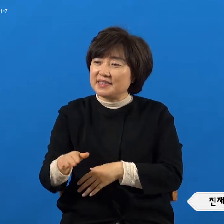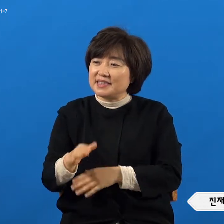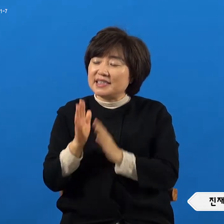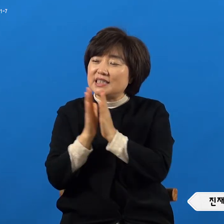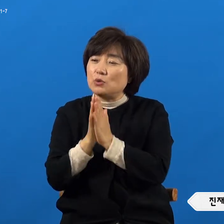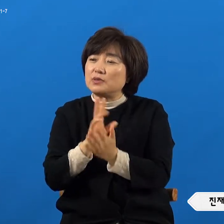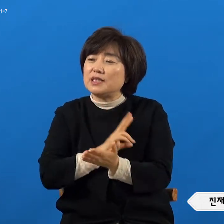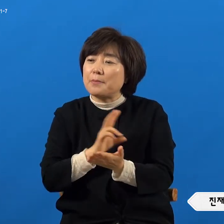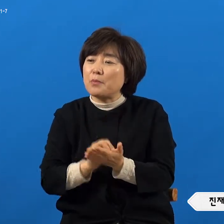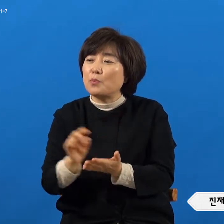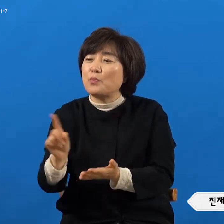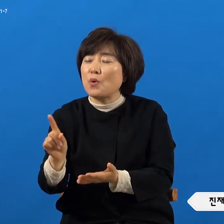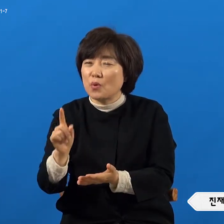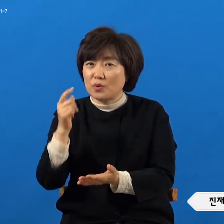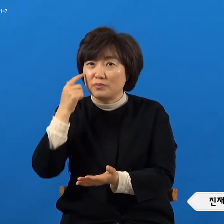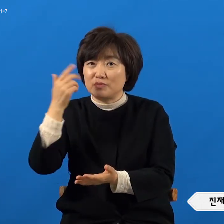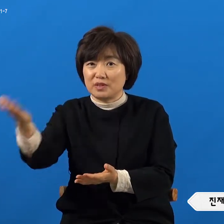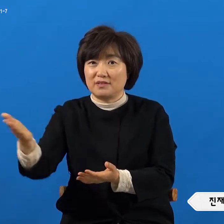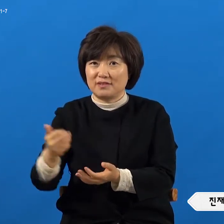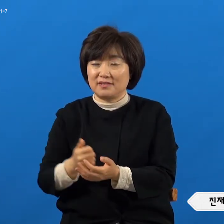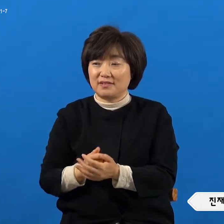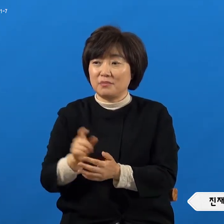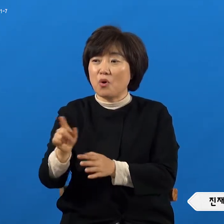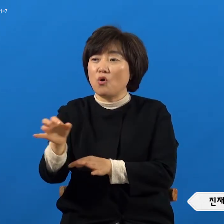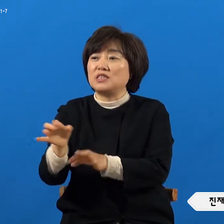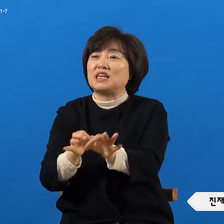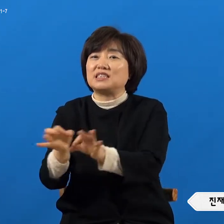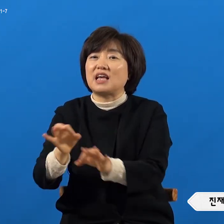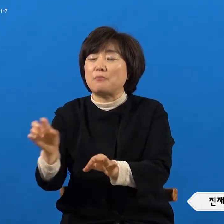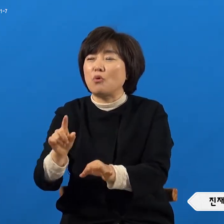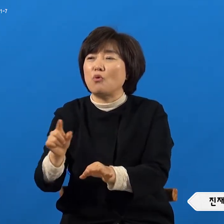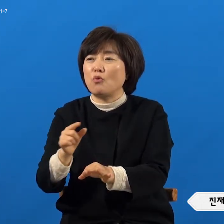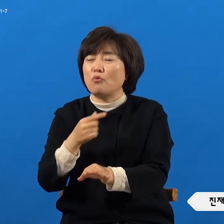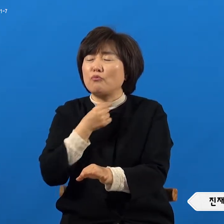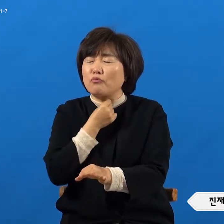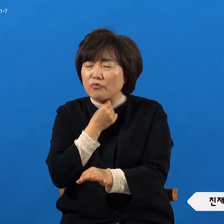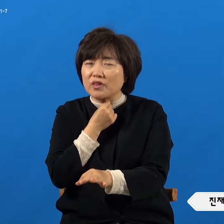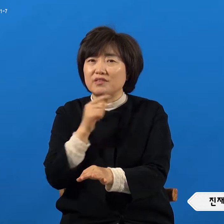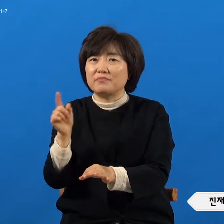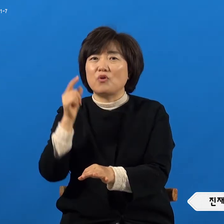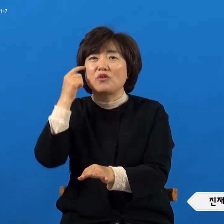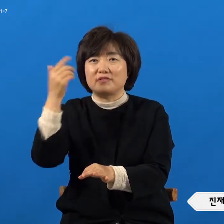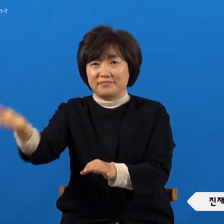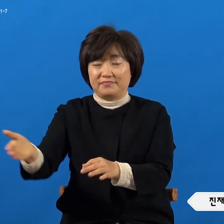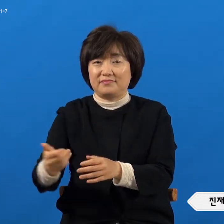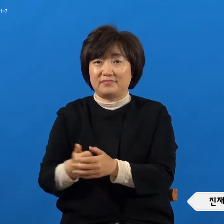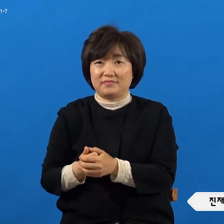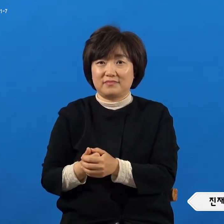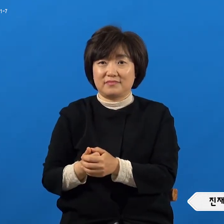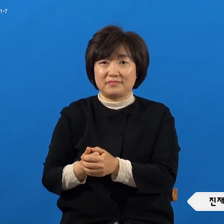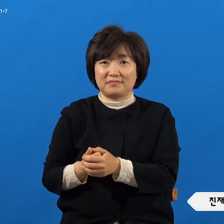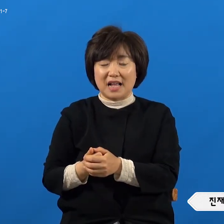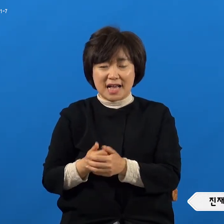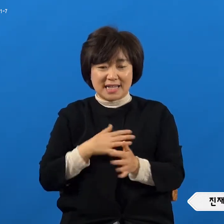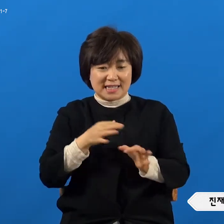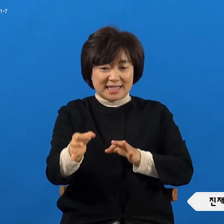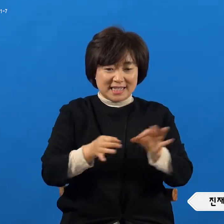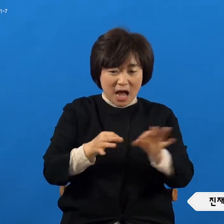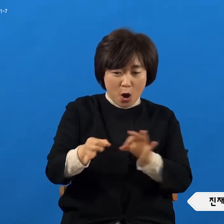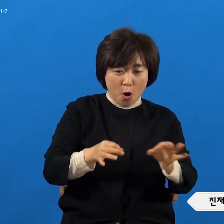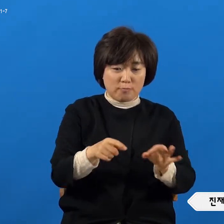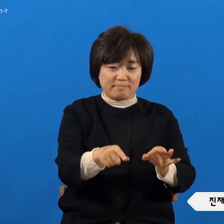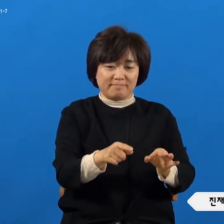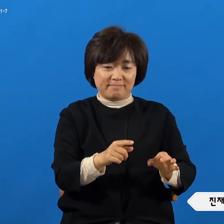뭡니까? 그러면 어떤 비즈니스를 하더라도 꼭 그런 기도 제목을 주십니다. 이 사업체를